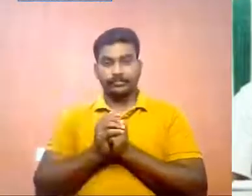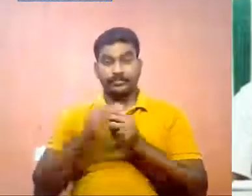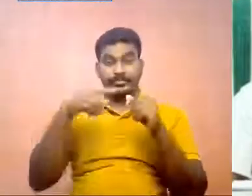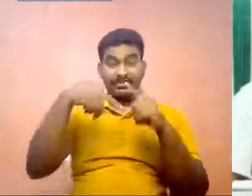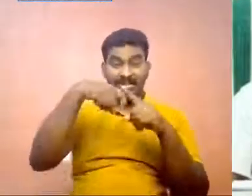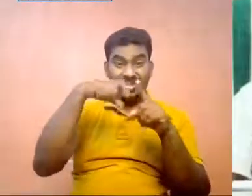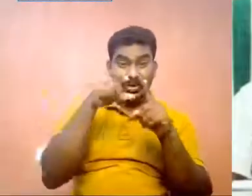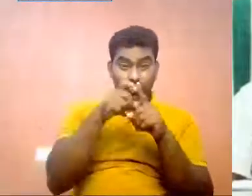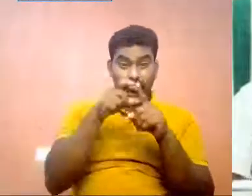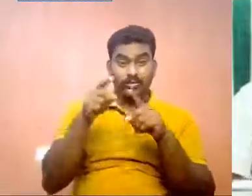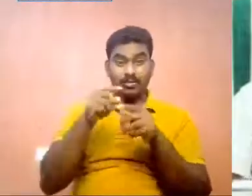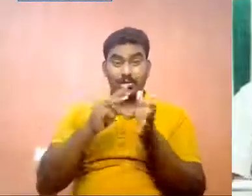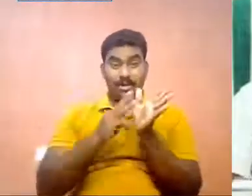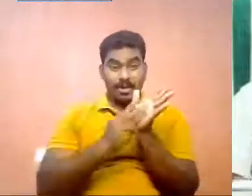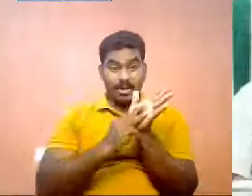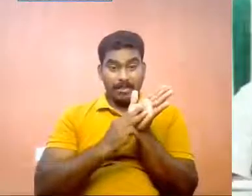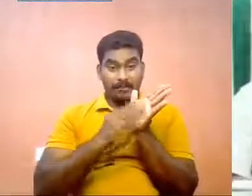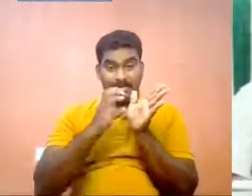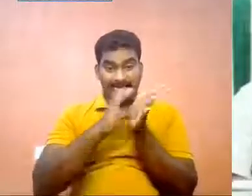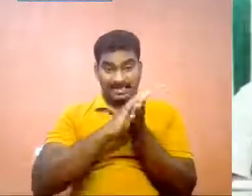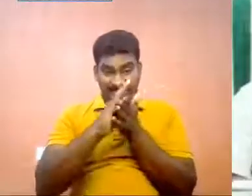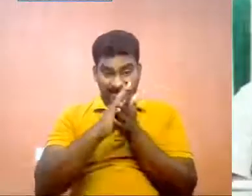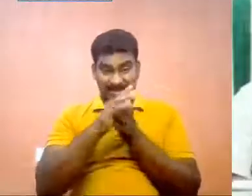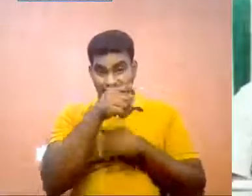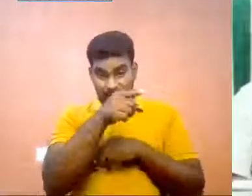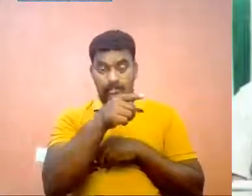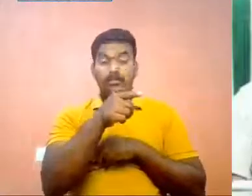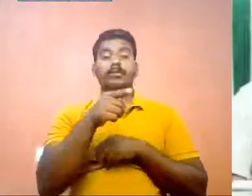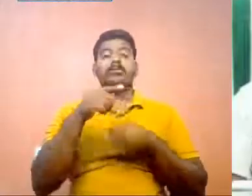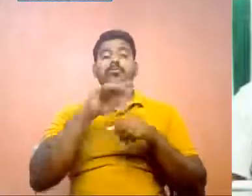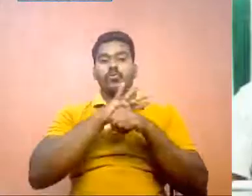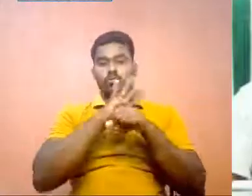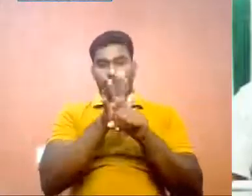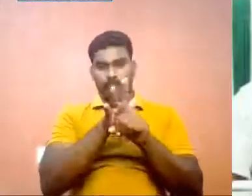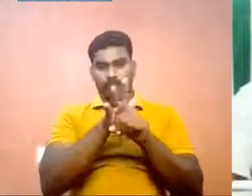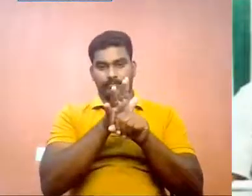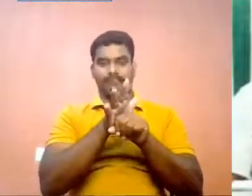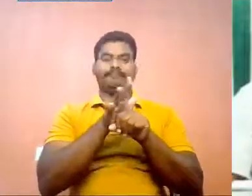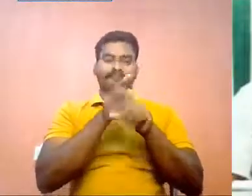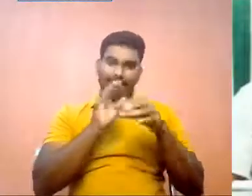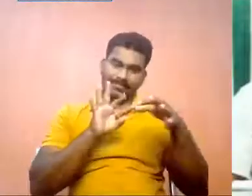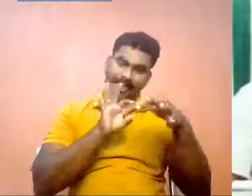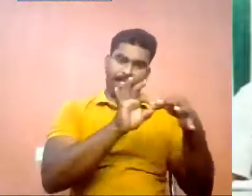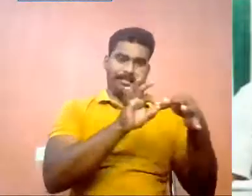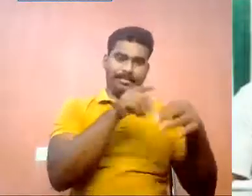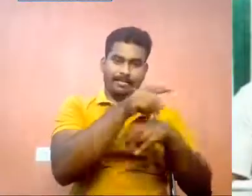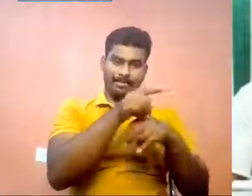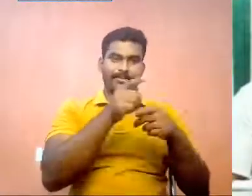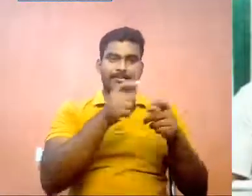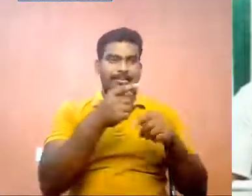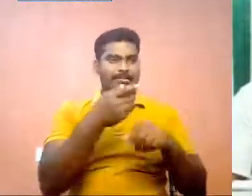കാസർഗോഡ് മെഡിക്കൽ കോളേജ് ആശുപത്രിയെ പെട്ടെന്ന് തന്നെ കോവിഡ് ആശുപത്രിയാക്കി മാറ്റും.